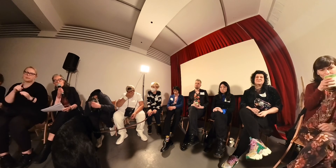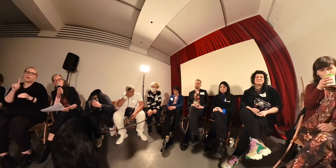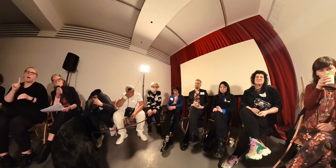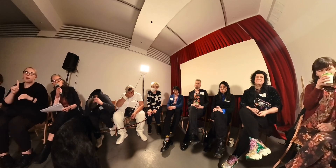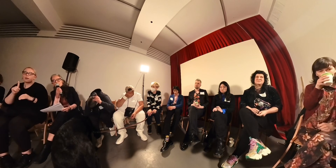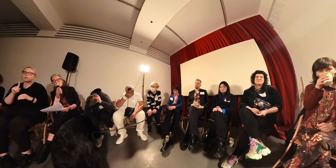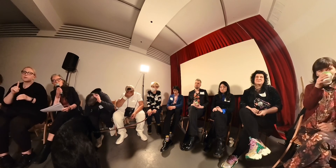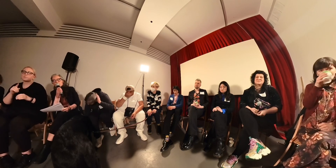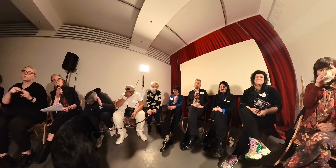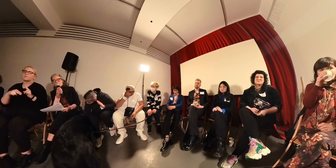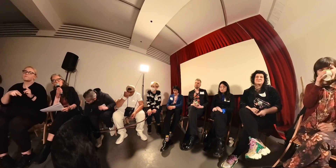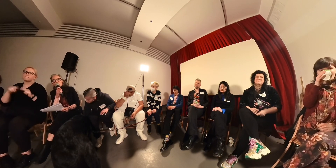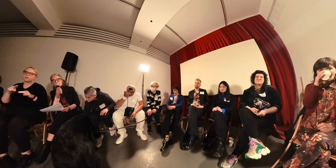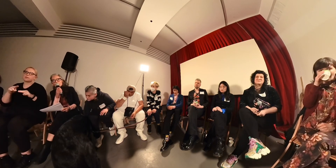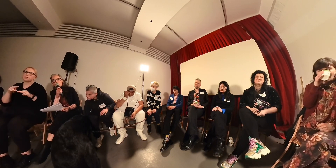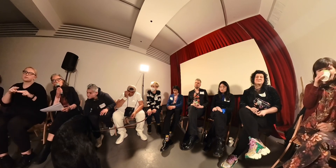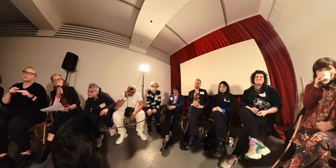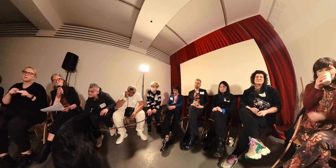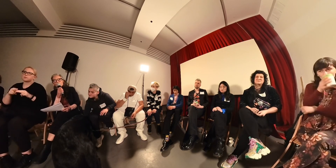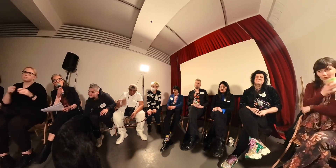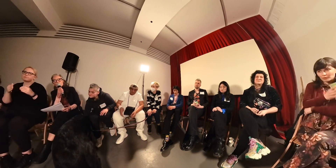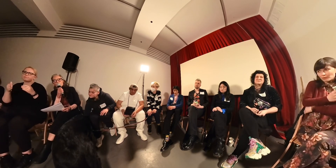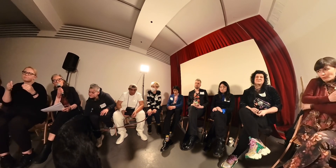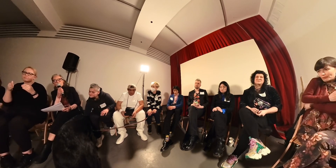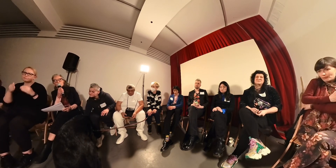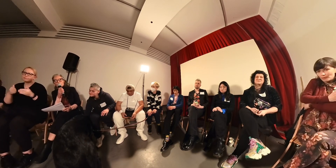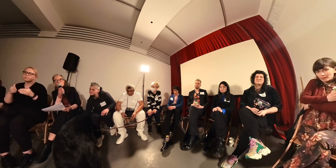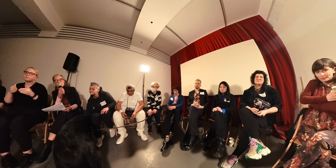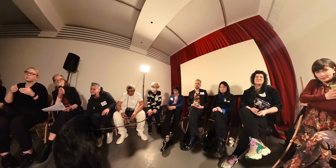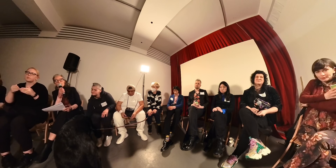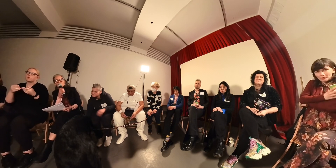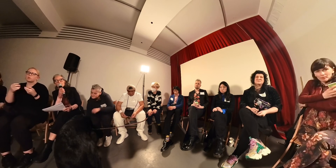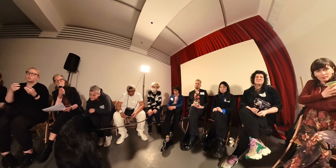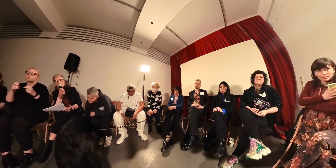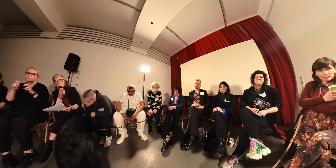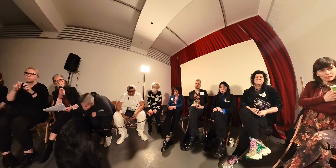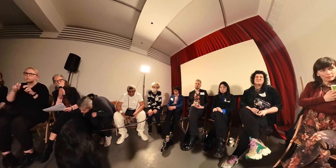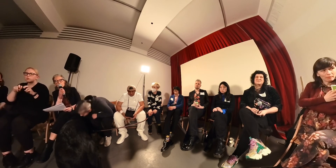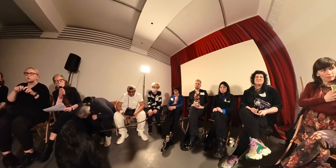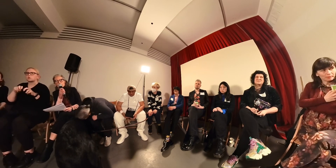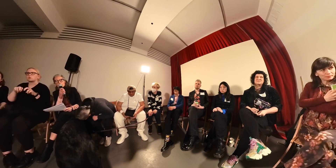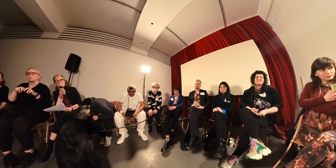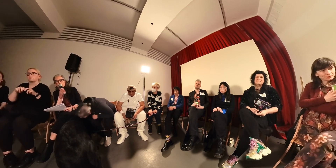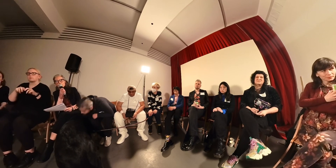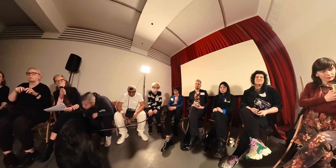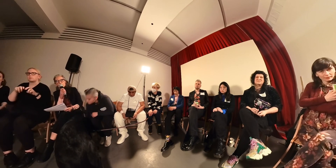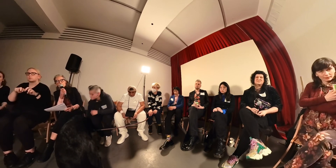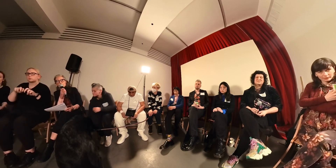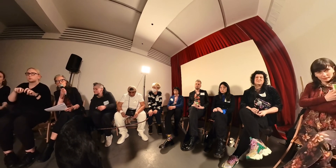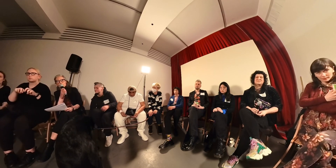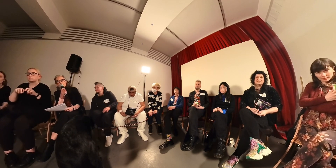polemizovat tento zaměření jakoby na tu kritiku, polemiku nebo nějaká intervence jako v reakci na